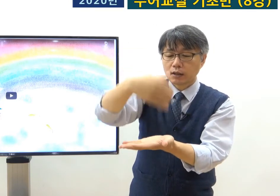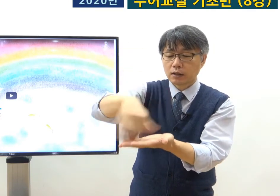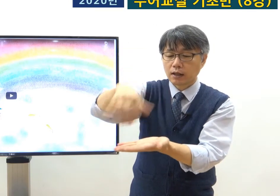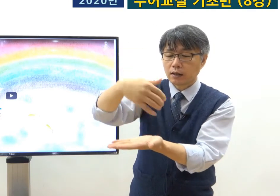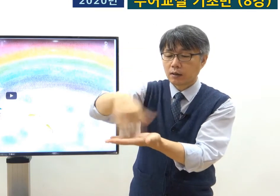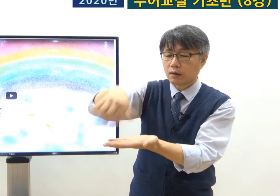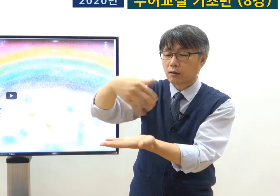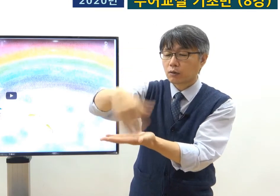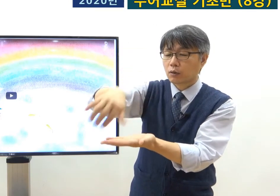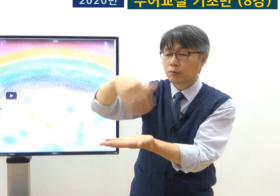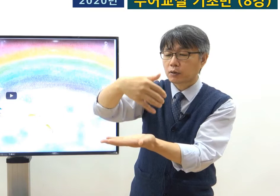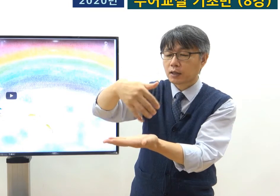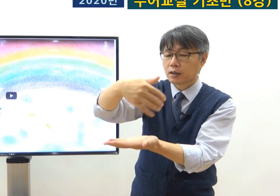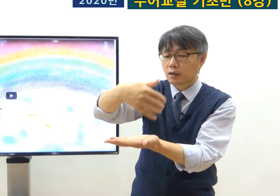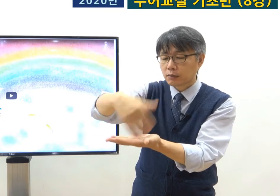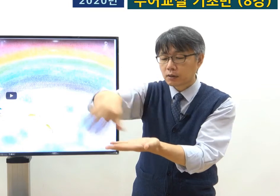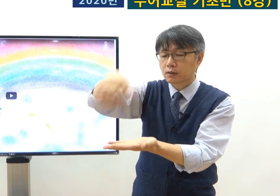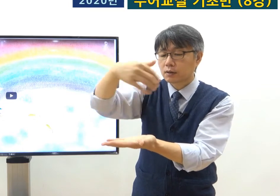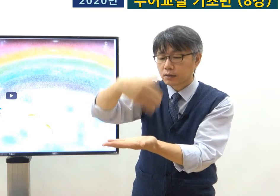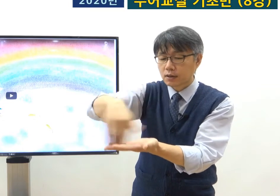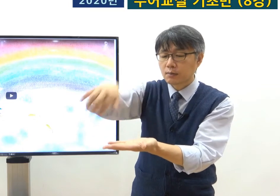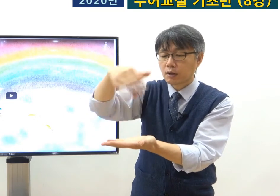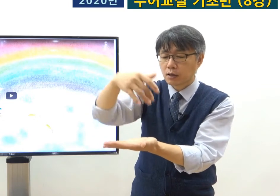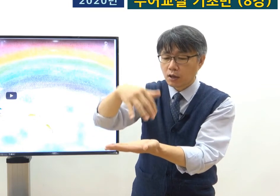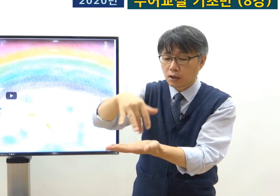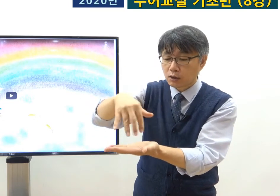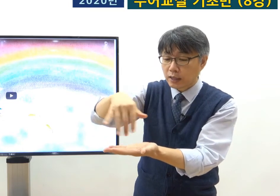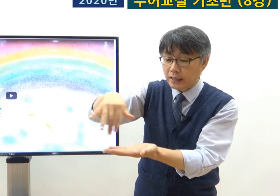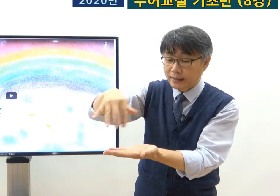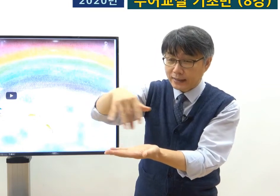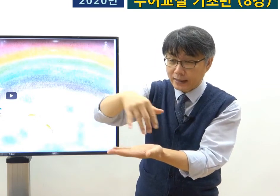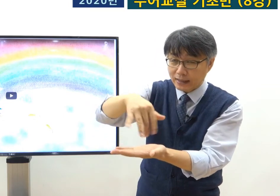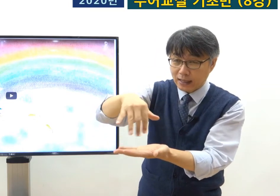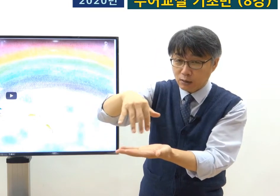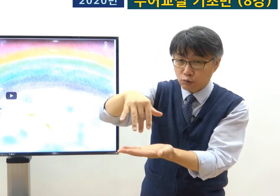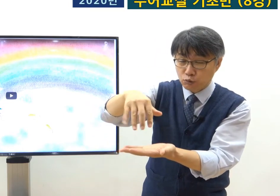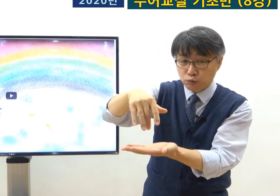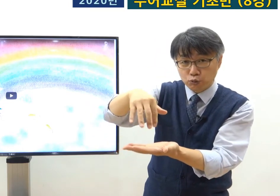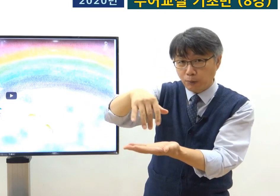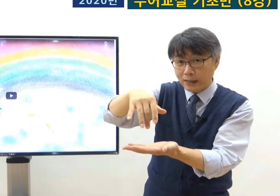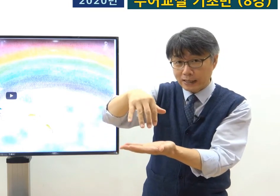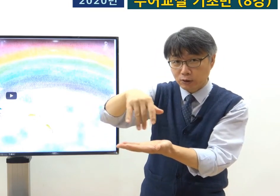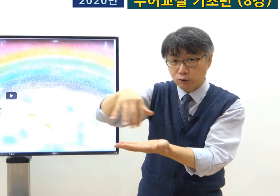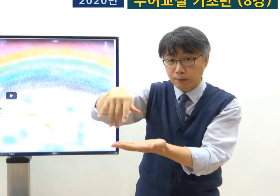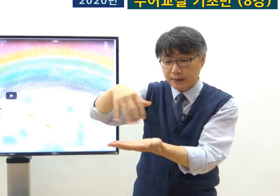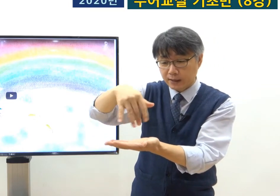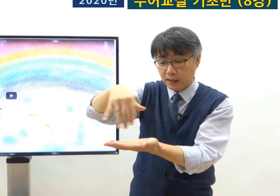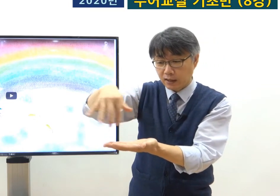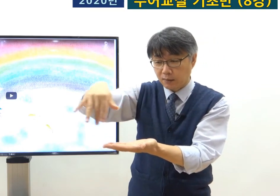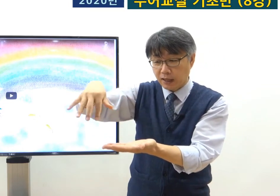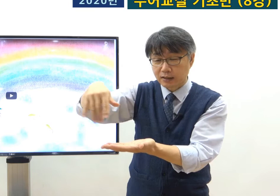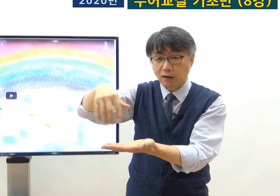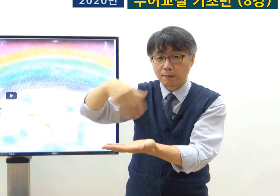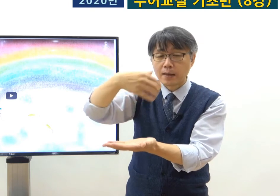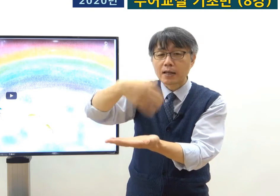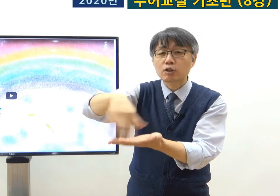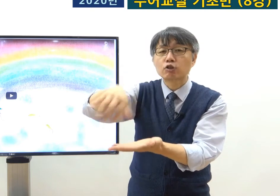이렇게 옆으로 스치면 예전에 이렇게 주판 아시죠? 주판 이렇게 막 하는 거 숫자